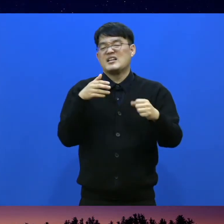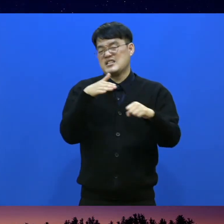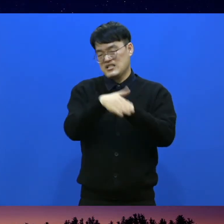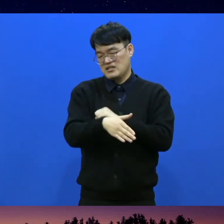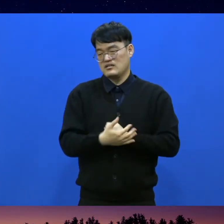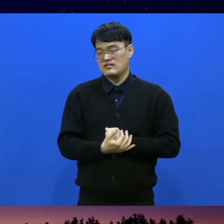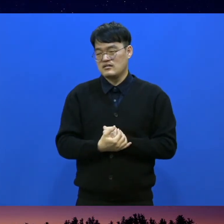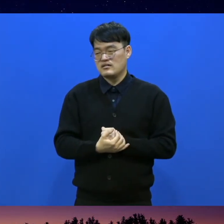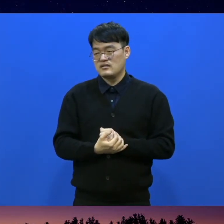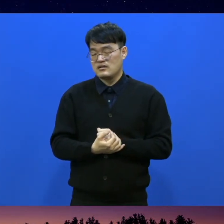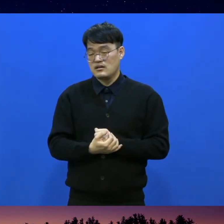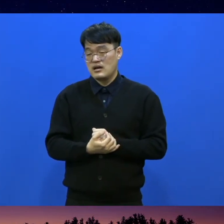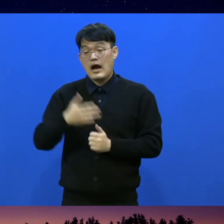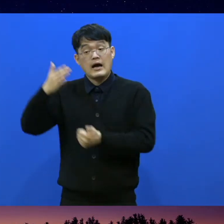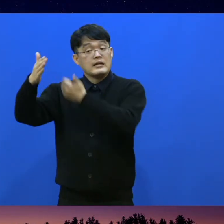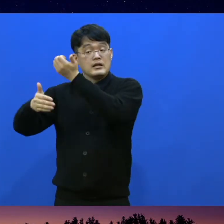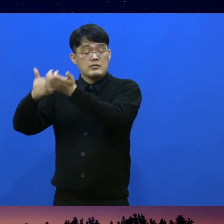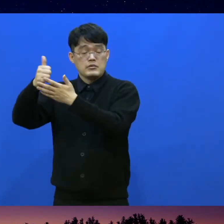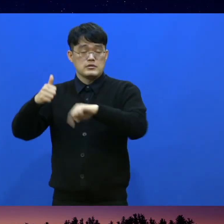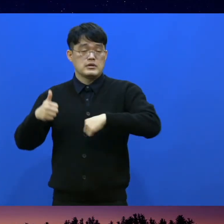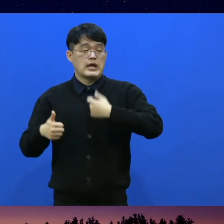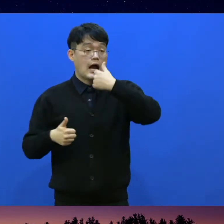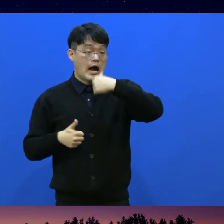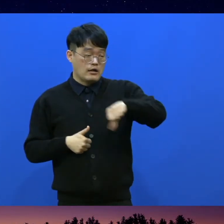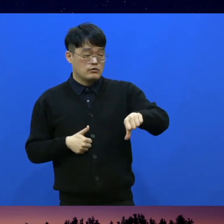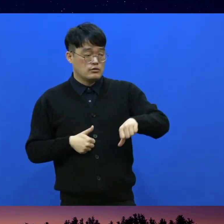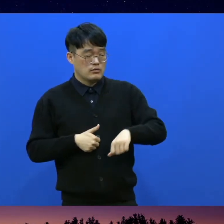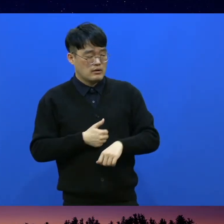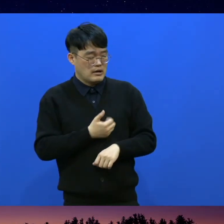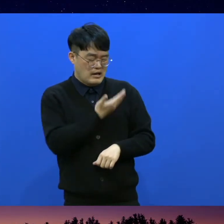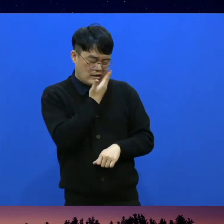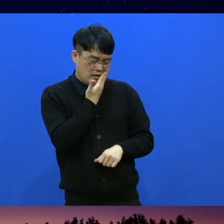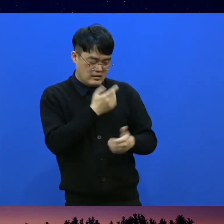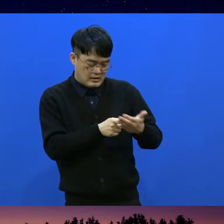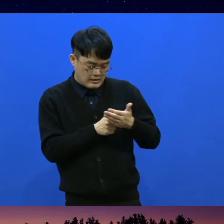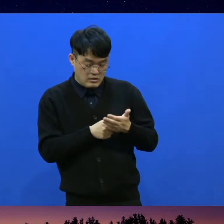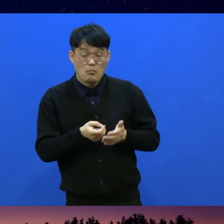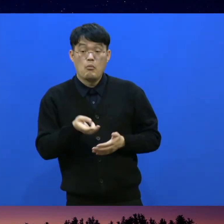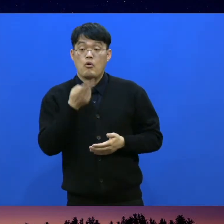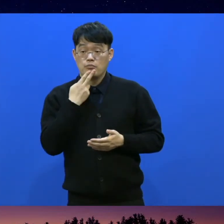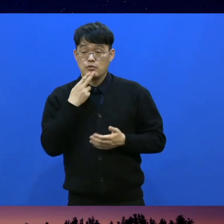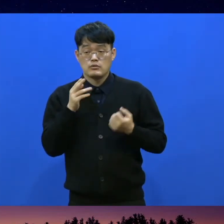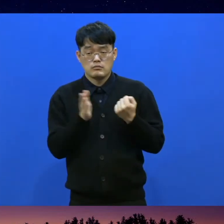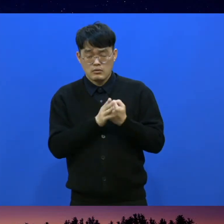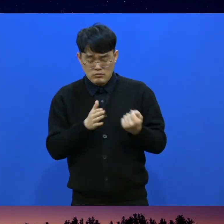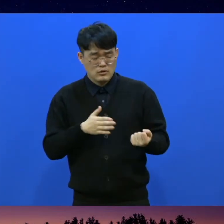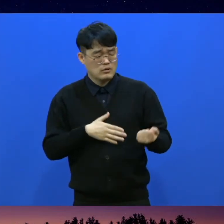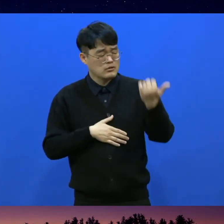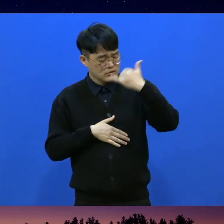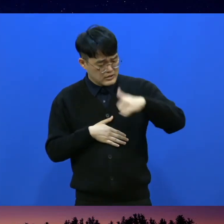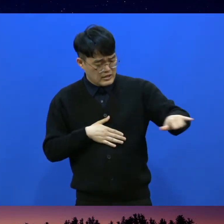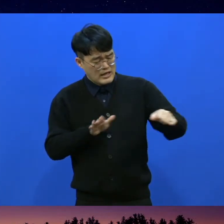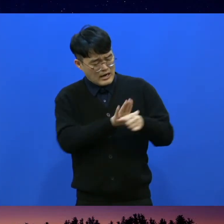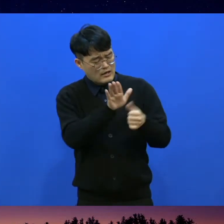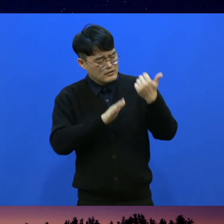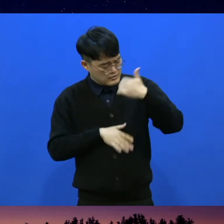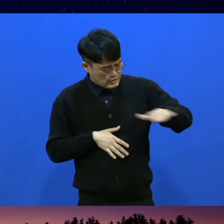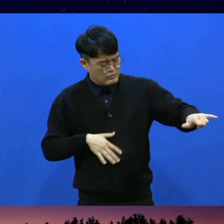아끼지. 자기 아들까지도 아끼지 아니하신 분이시죠. 그러니까 뭘 아끼겠느냐 이 말씀이잖아요.